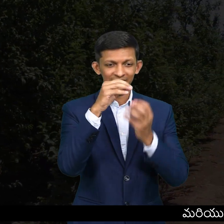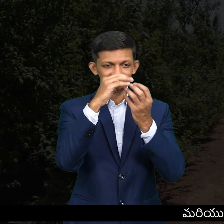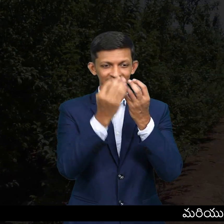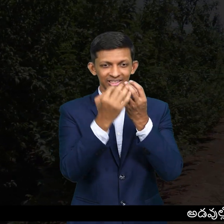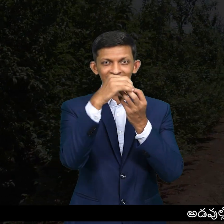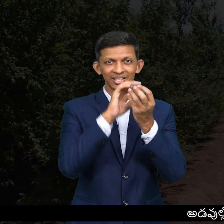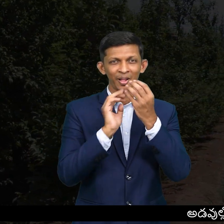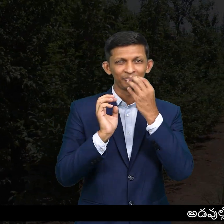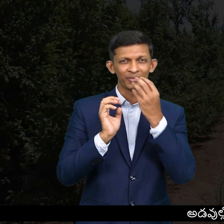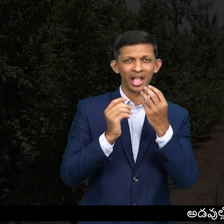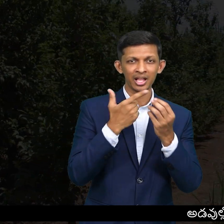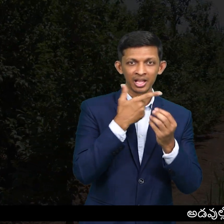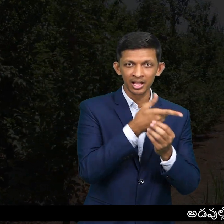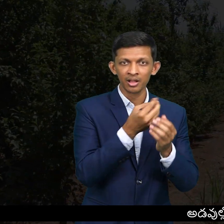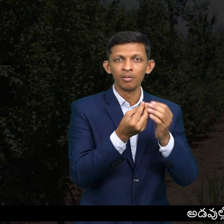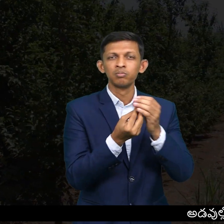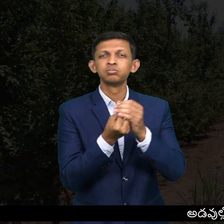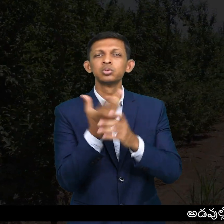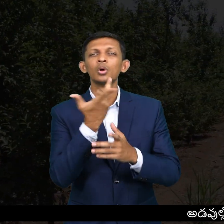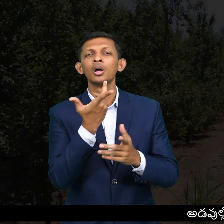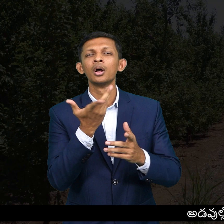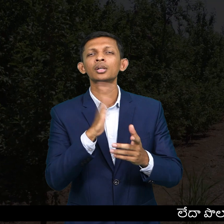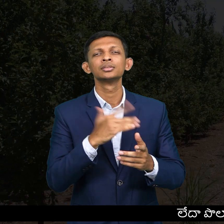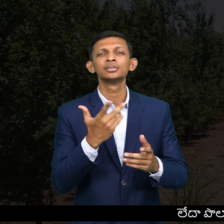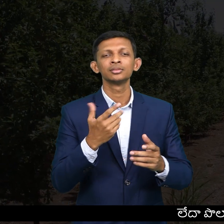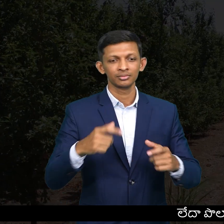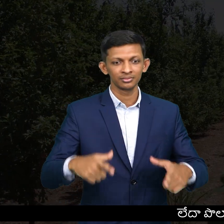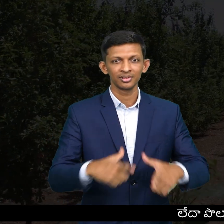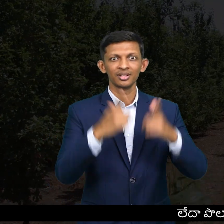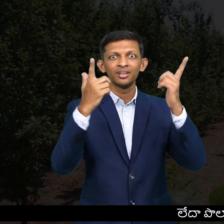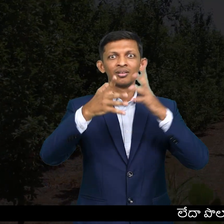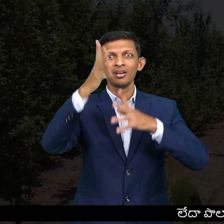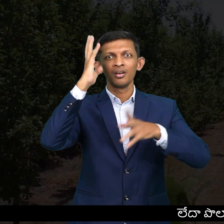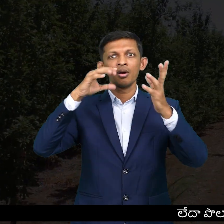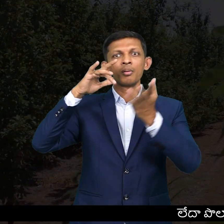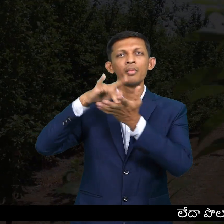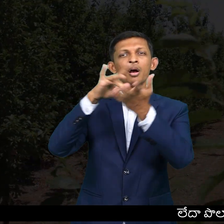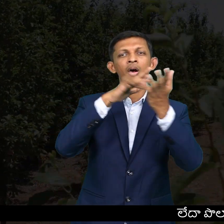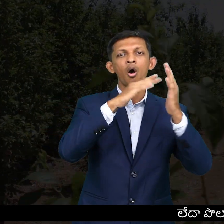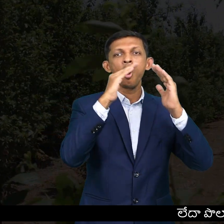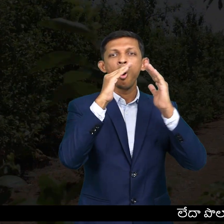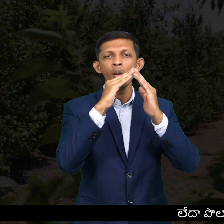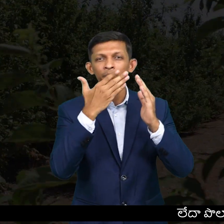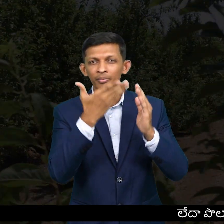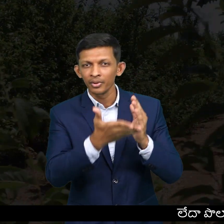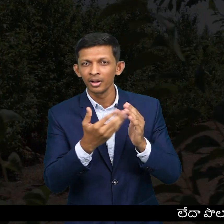మొక్కలు అడవులలో, ఇంటి తోటలలో లేదా పొలాల్లో పెరుగుతాయి.